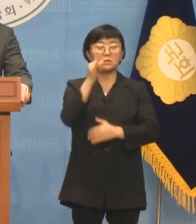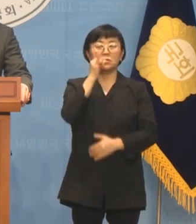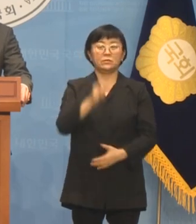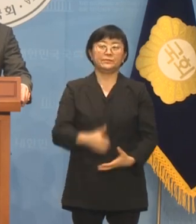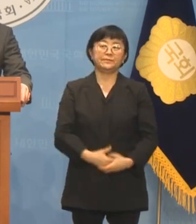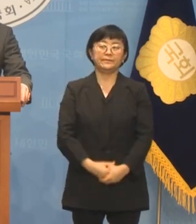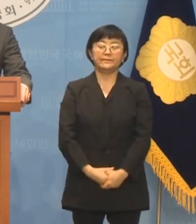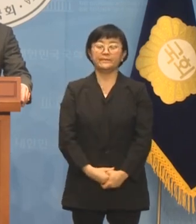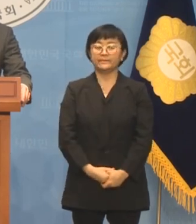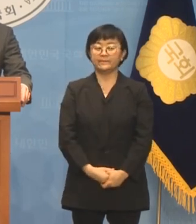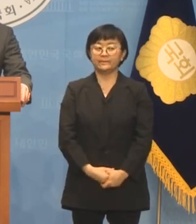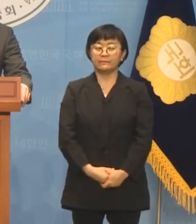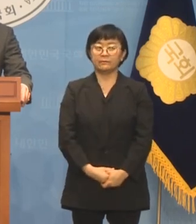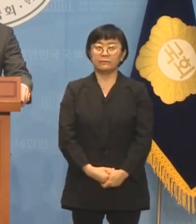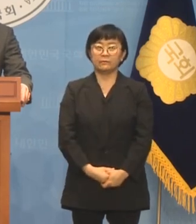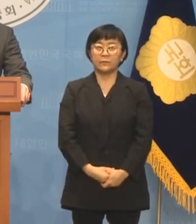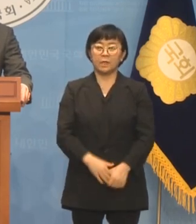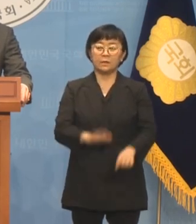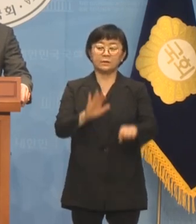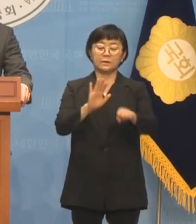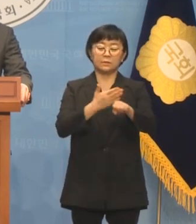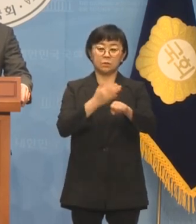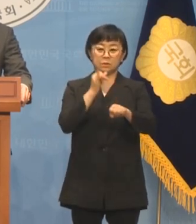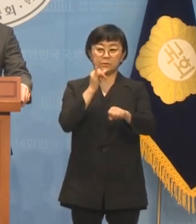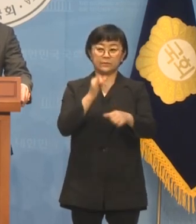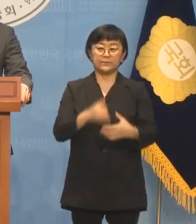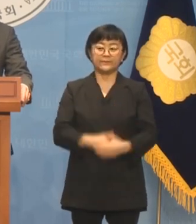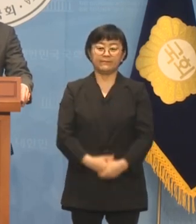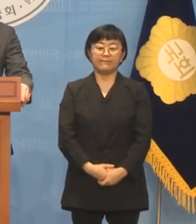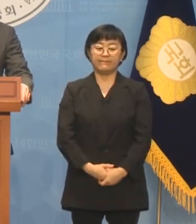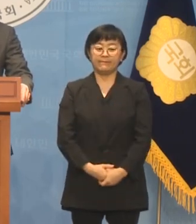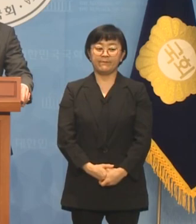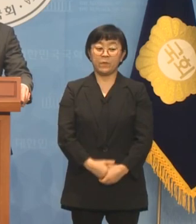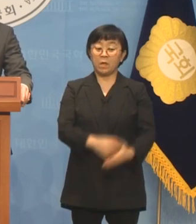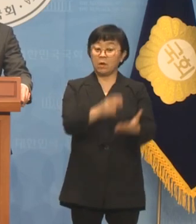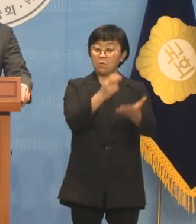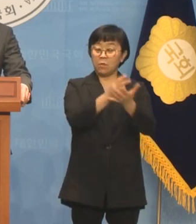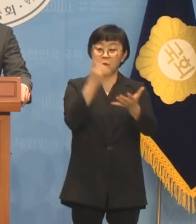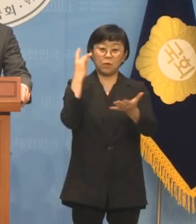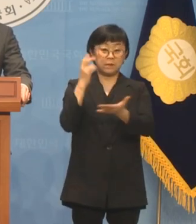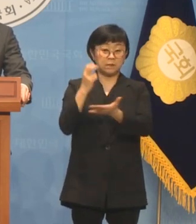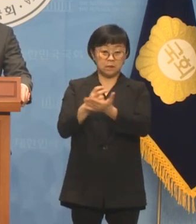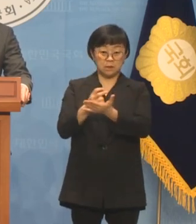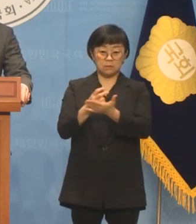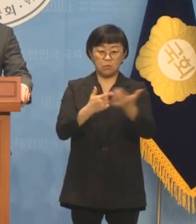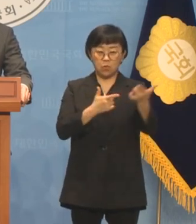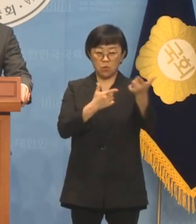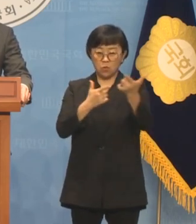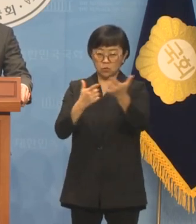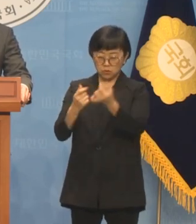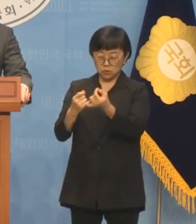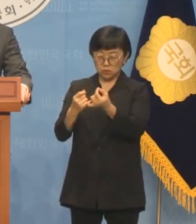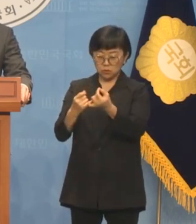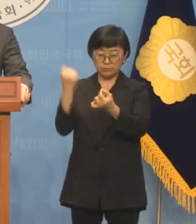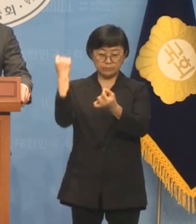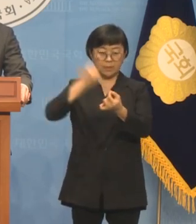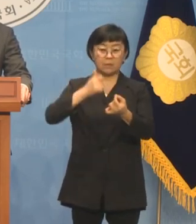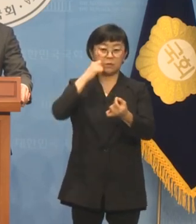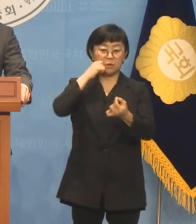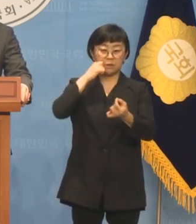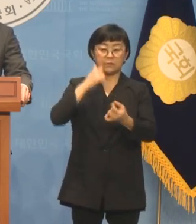팽배합니다. 이는 잘못되었습니다. 법과 원칙은 누구도 거스를 수 없는